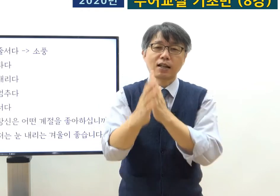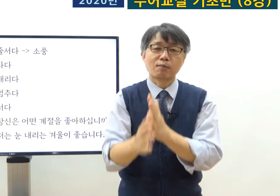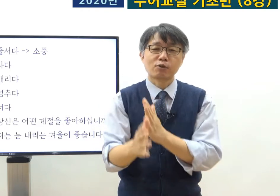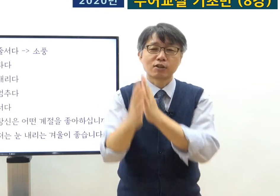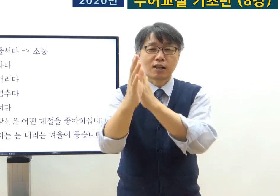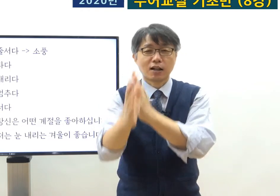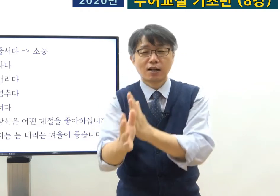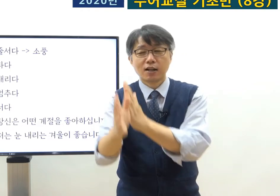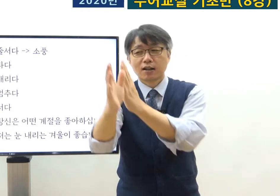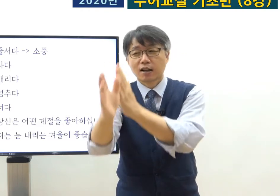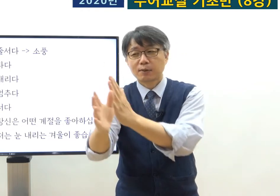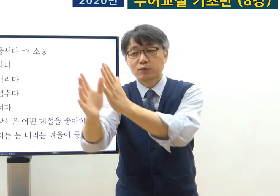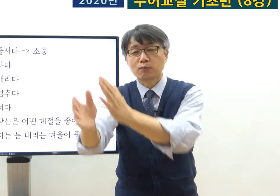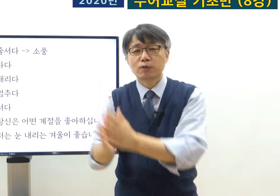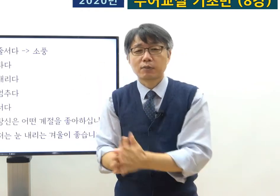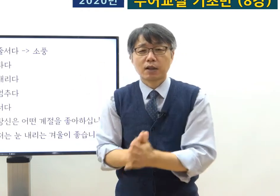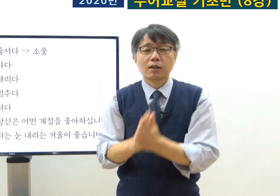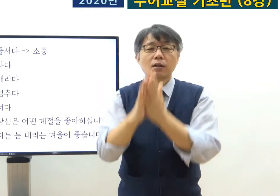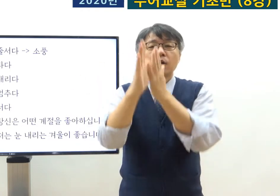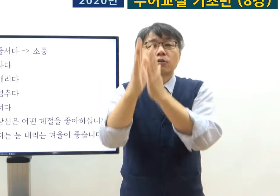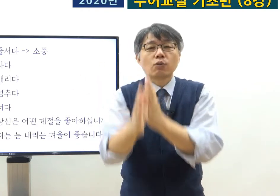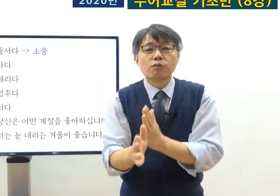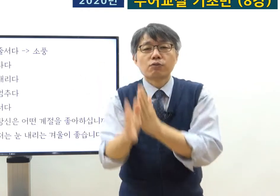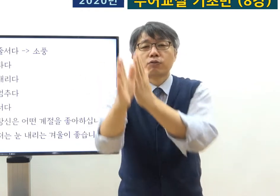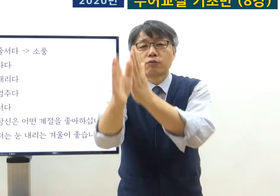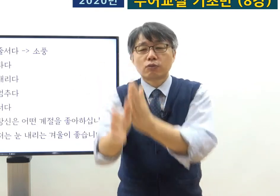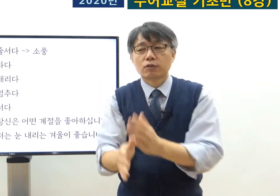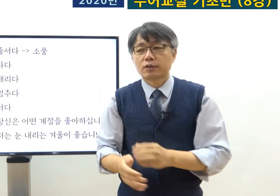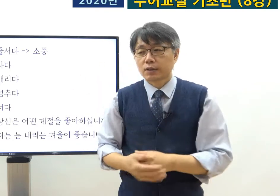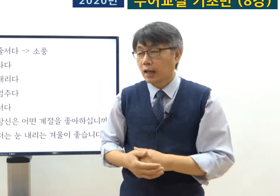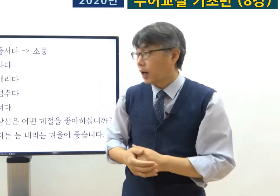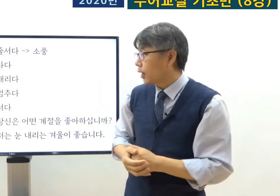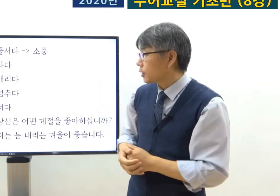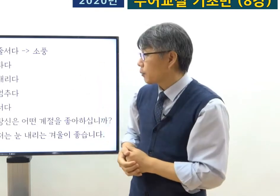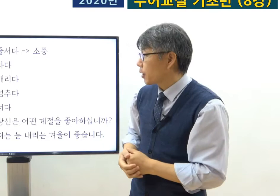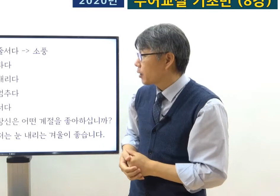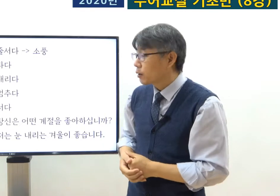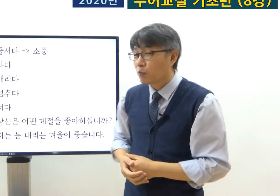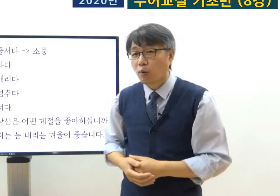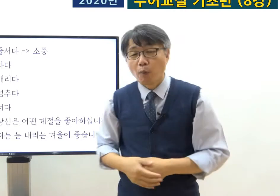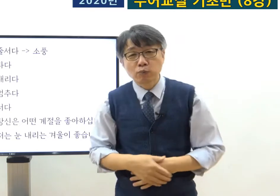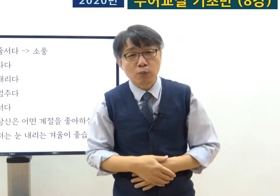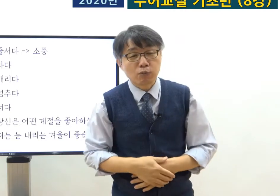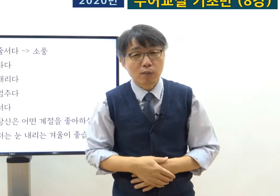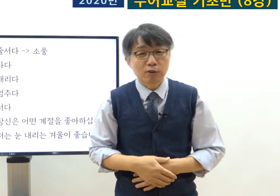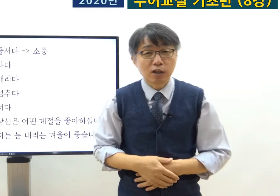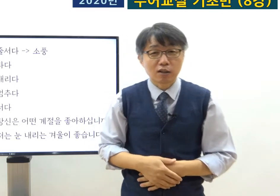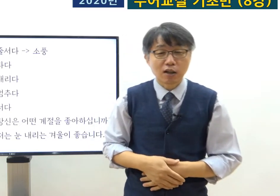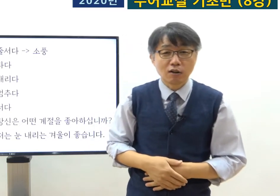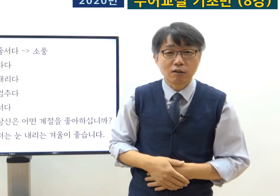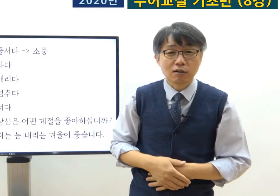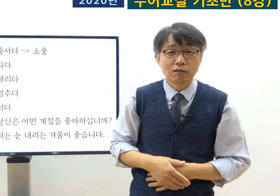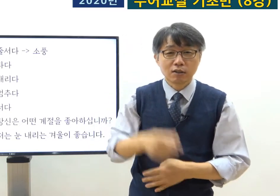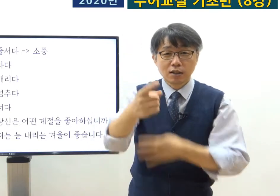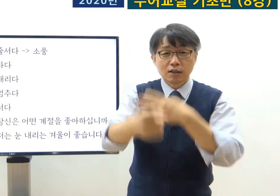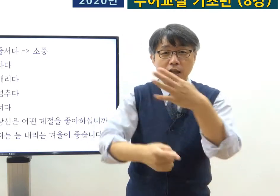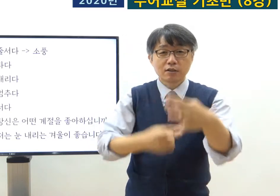물을 따라 가면 소풍입니다. 소풍. 자, 그 다음에 뭐 봄 소풍 하면 어떻게 할까요?